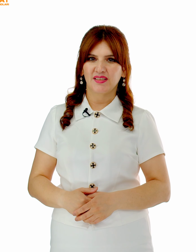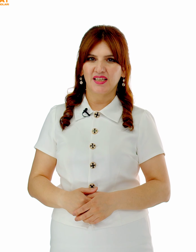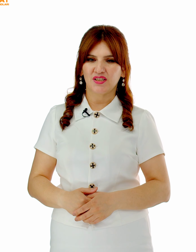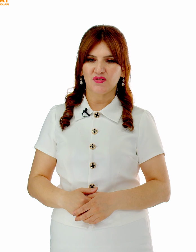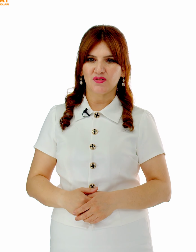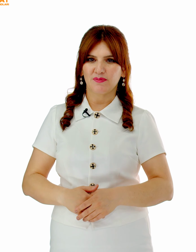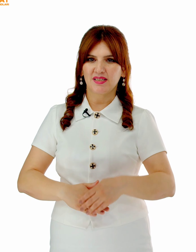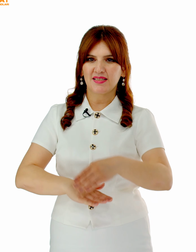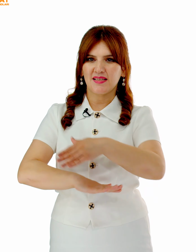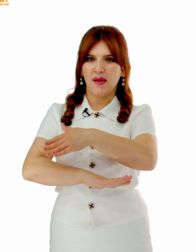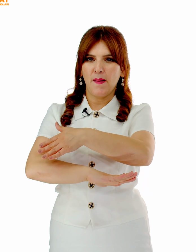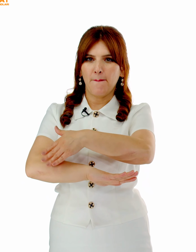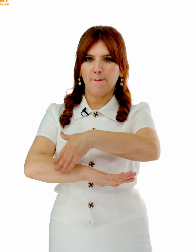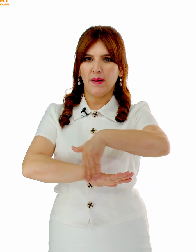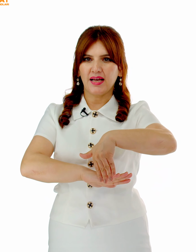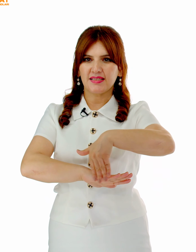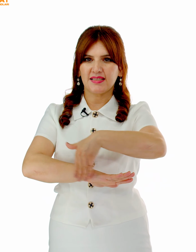Keyingi so'zimiz manzil.